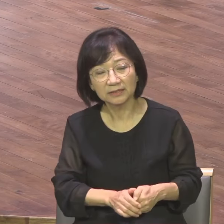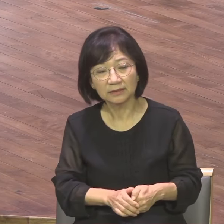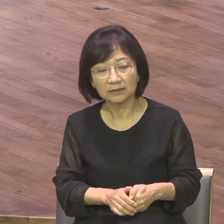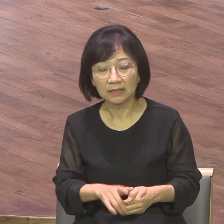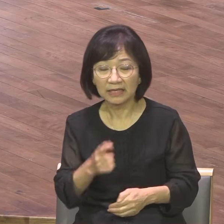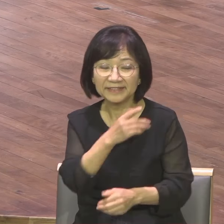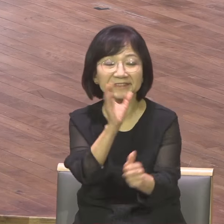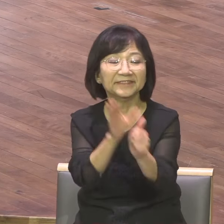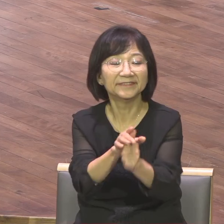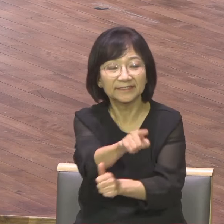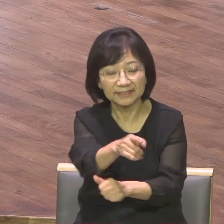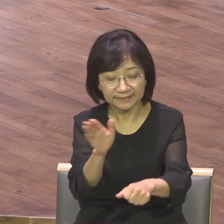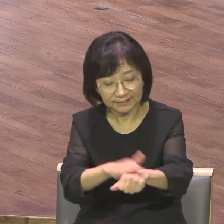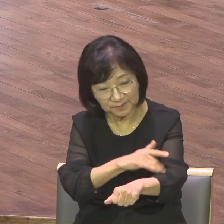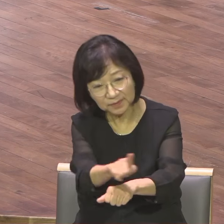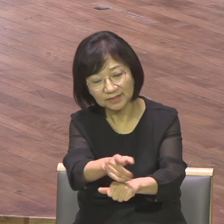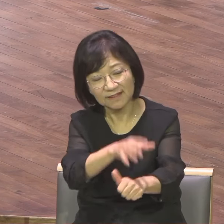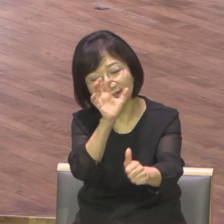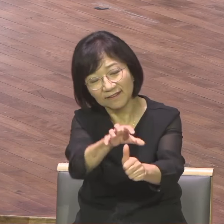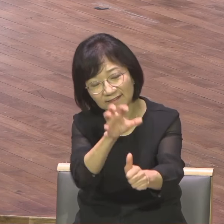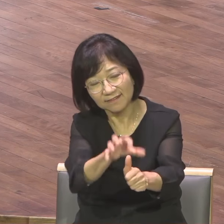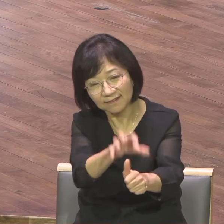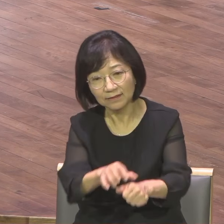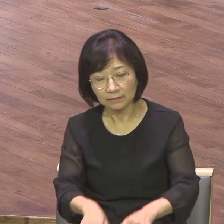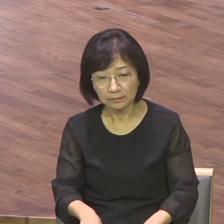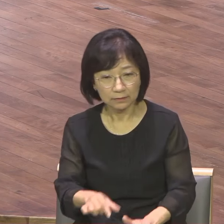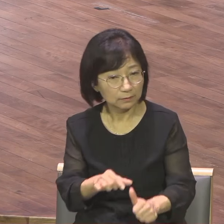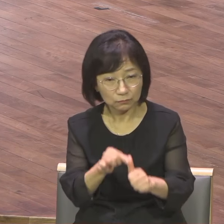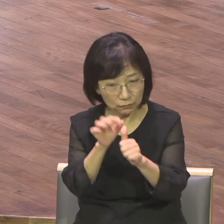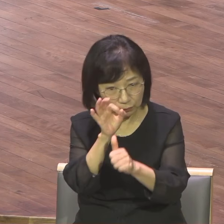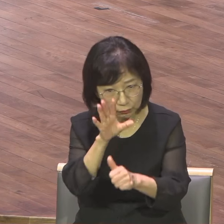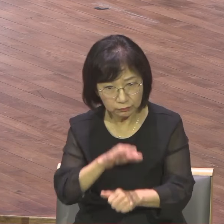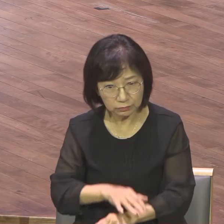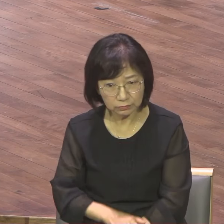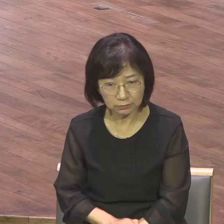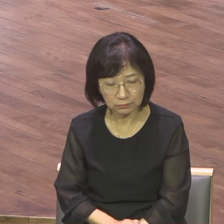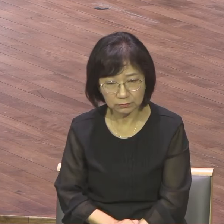책임을 전가하면 답 없습니다.